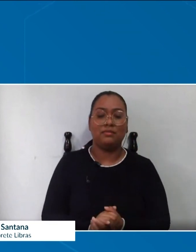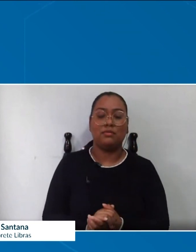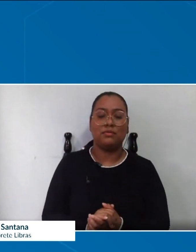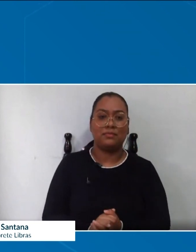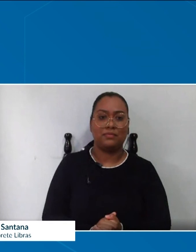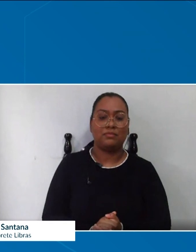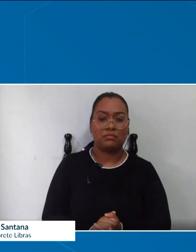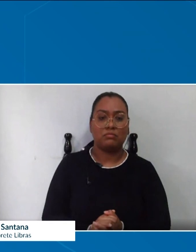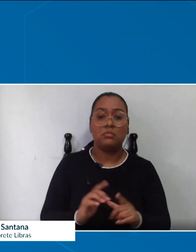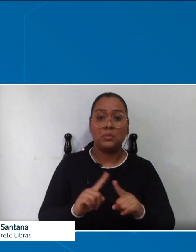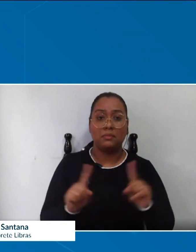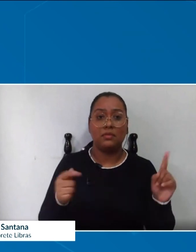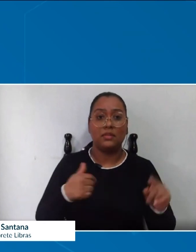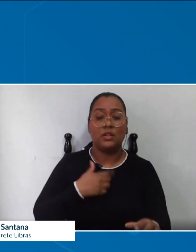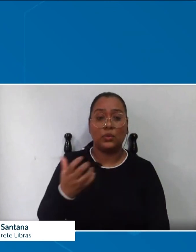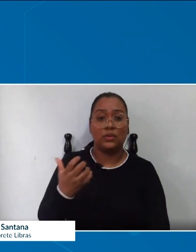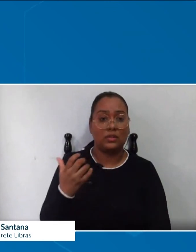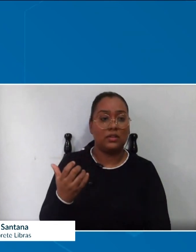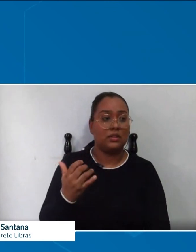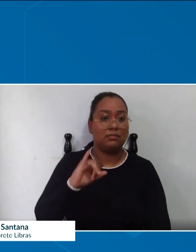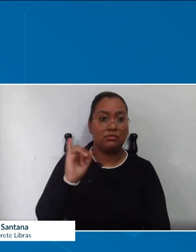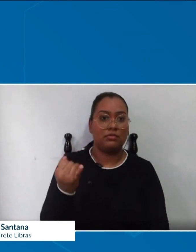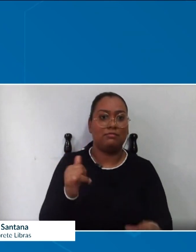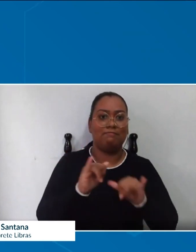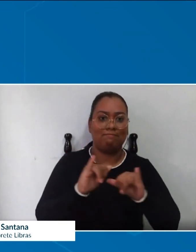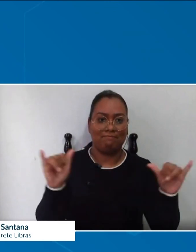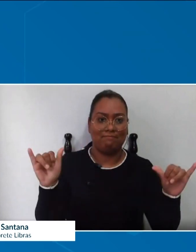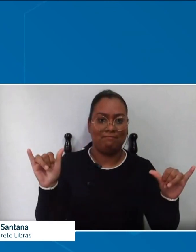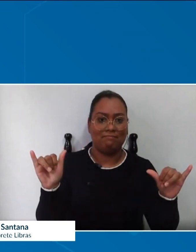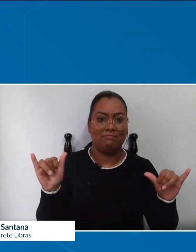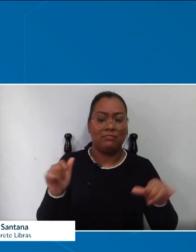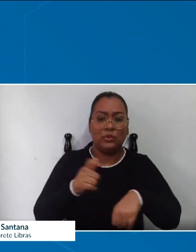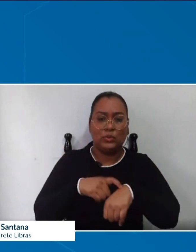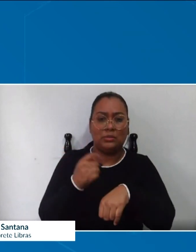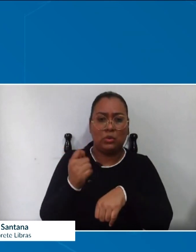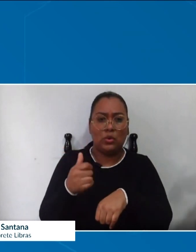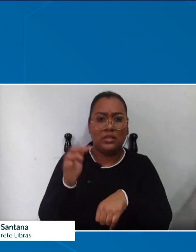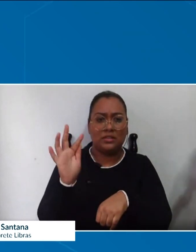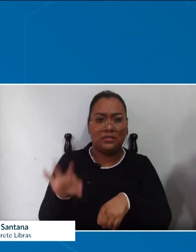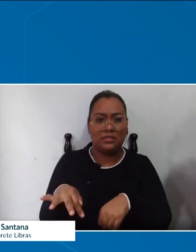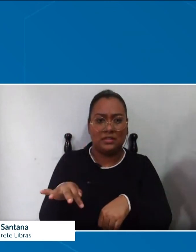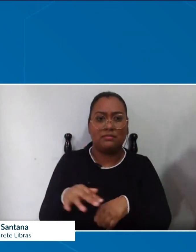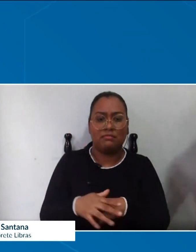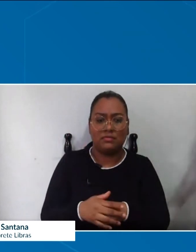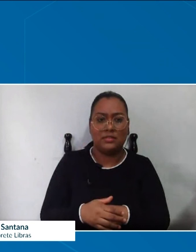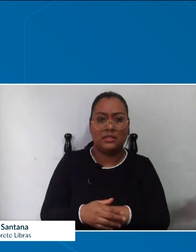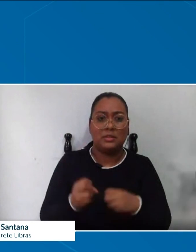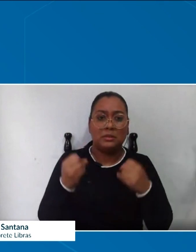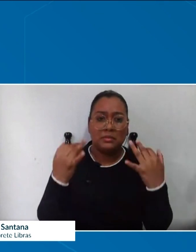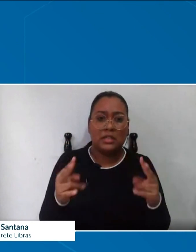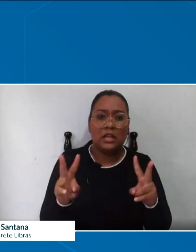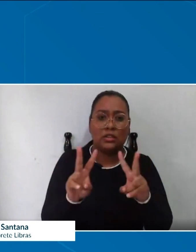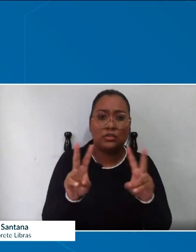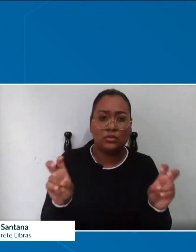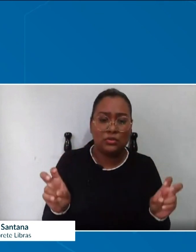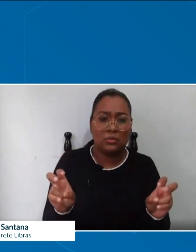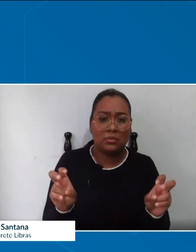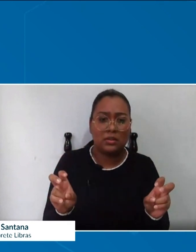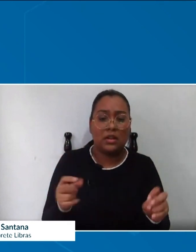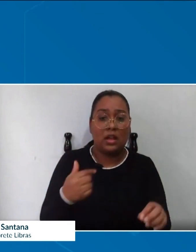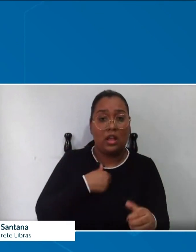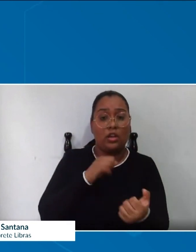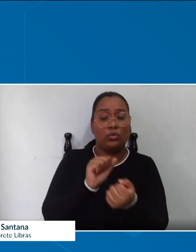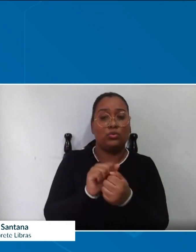disso. Mas eu gostaria de aproveitar a oportunidade, Letícia, que eu estou vendo que o nosso tempo já deve estar acabando, né, para falar um pouquinho do que eu e o Sérgio